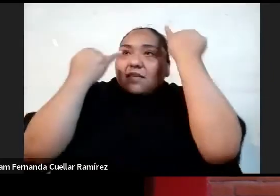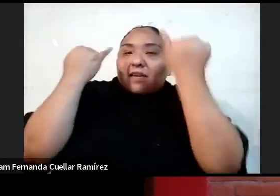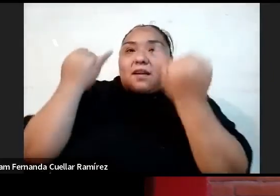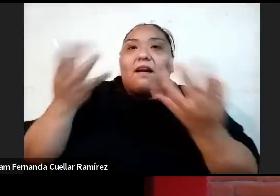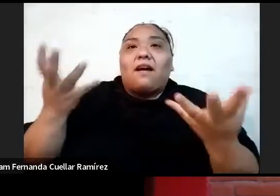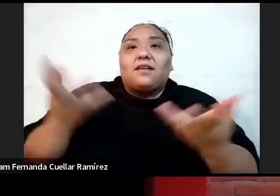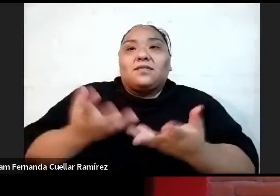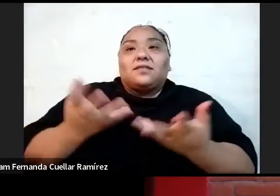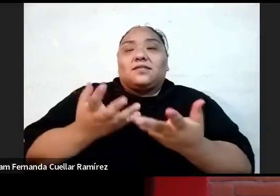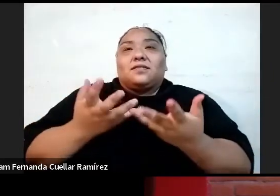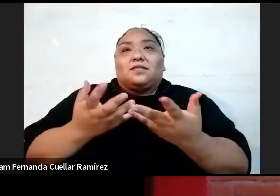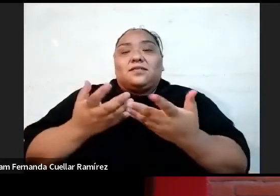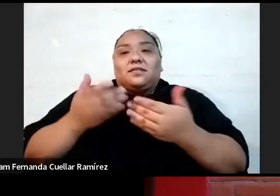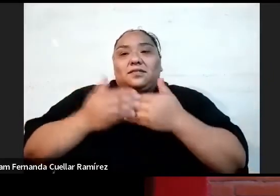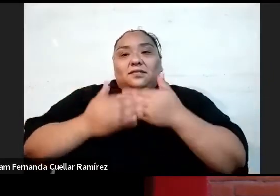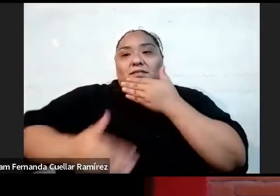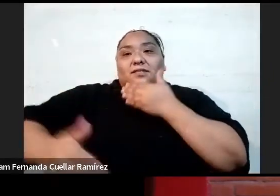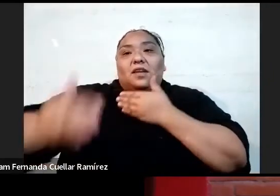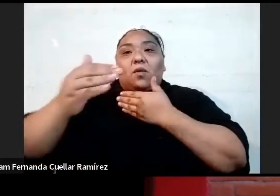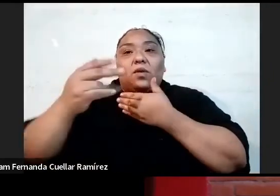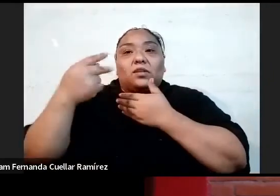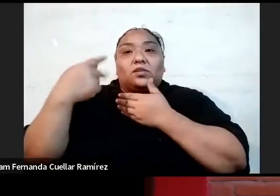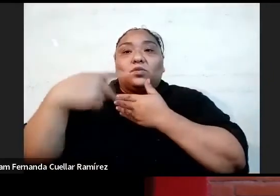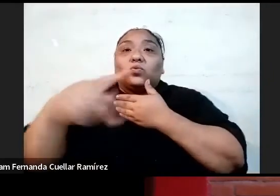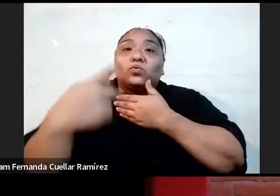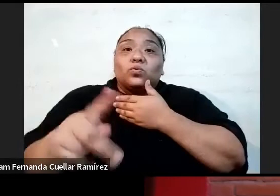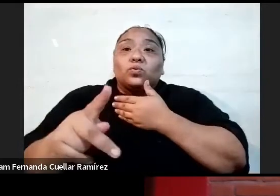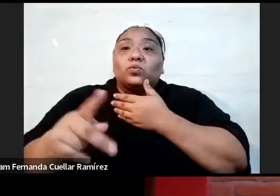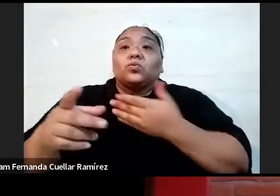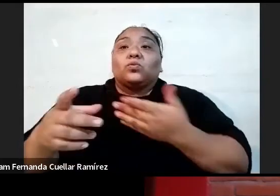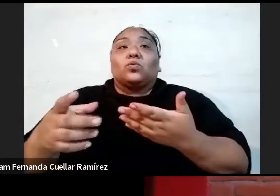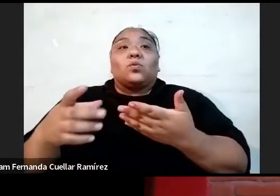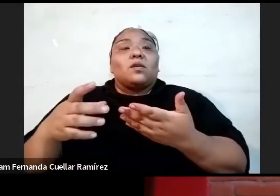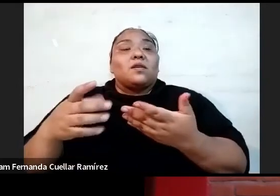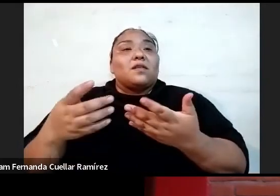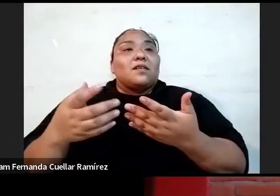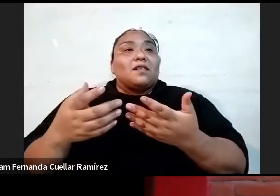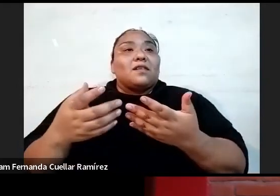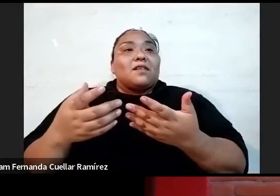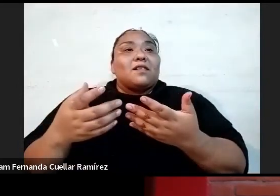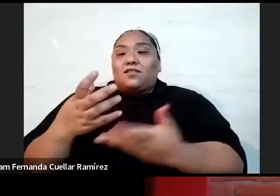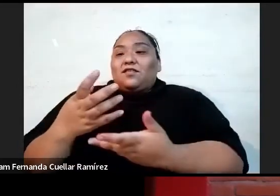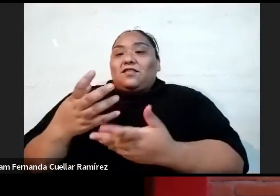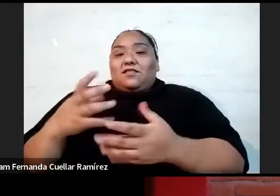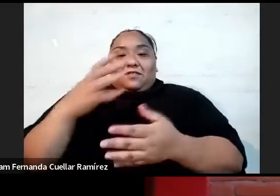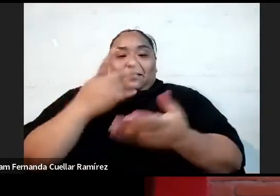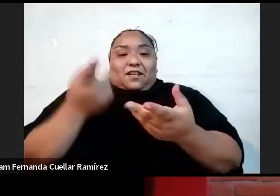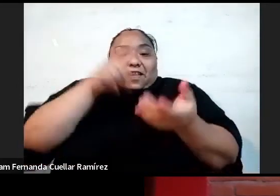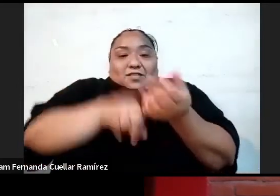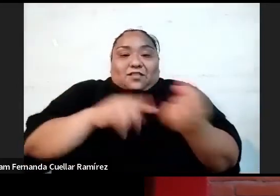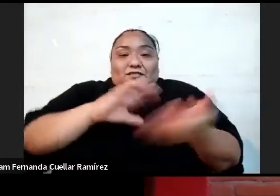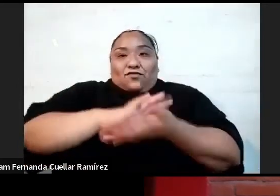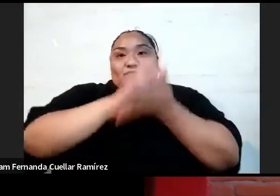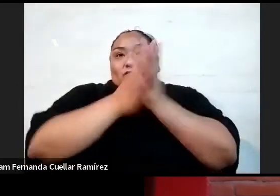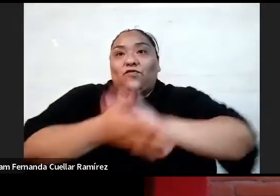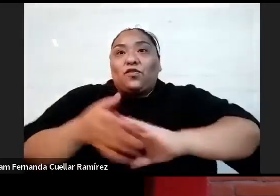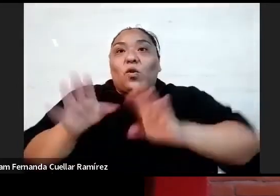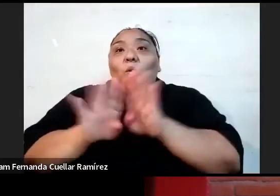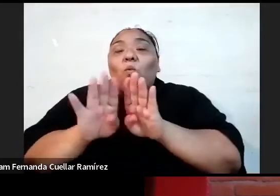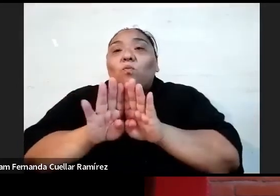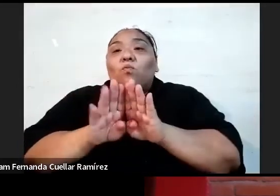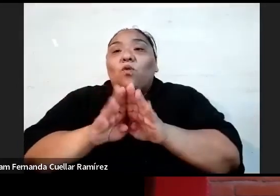una, de tu construcción personal, identitaria, cómo esto permeó tu